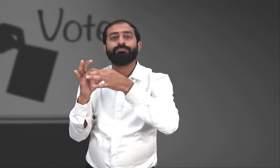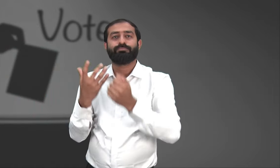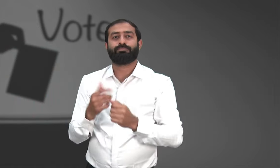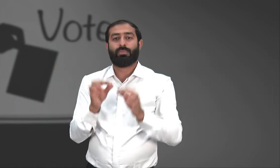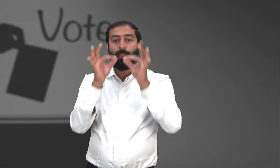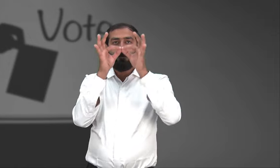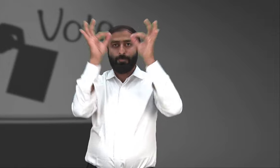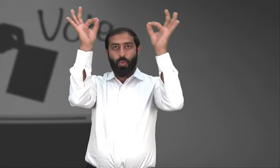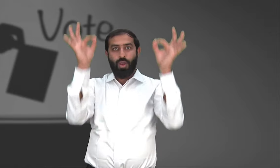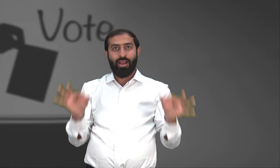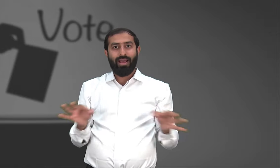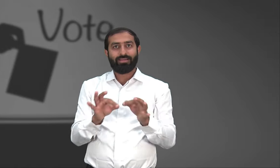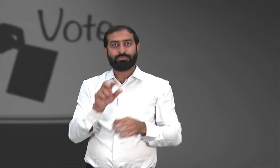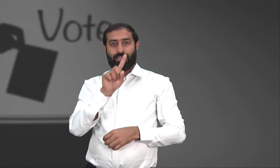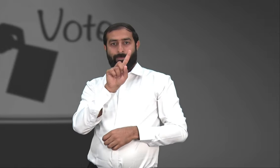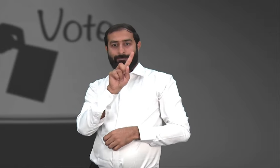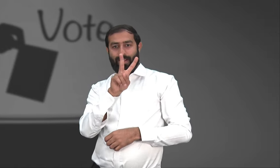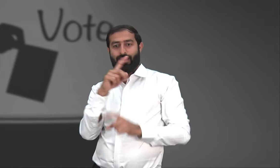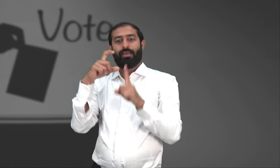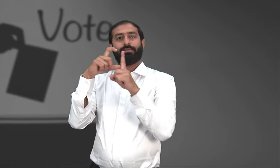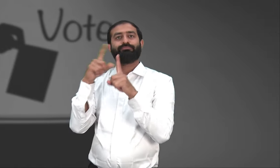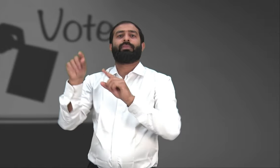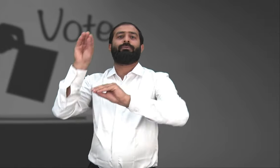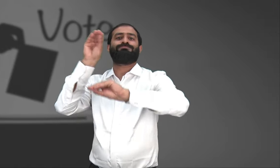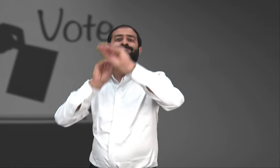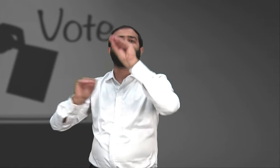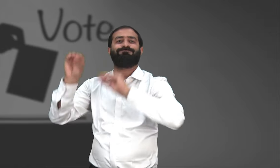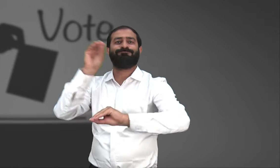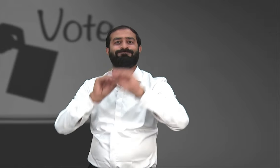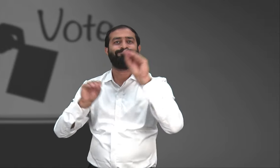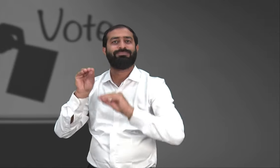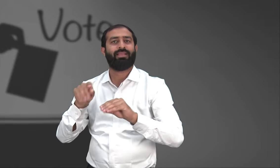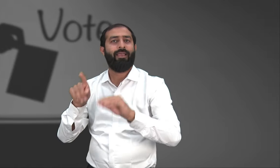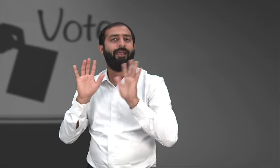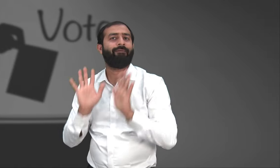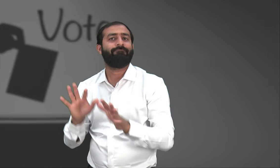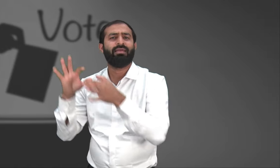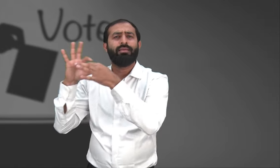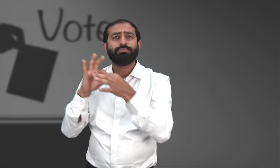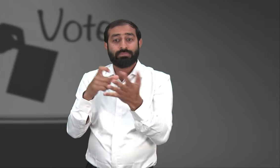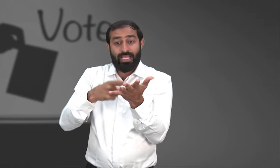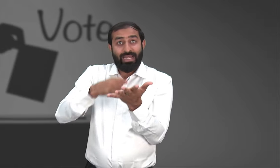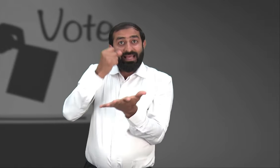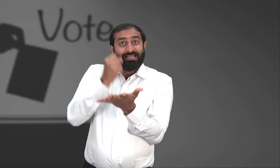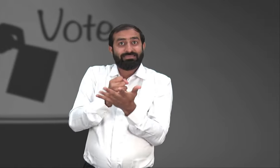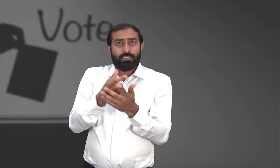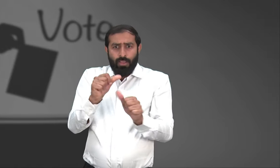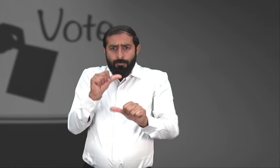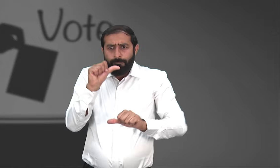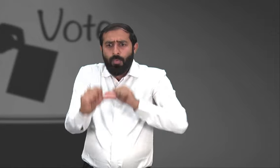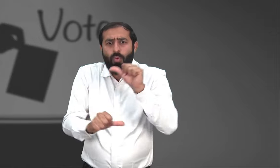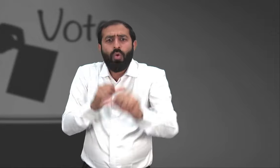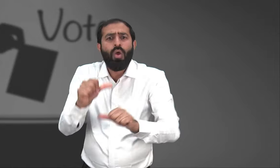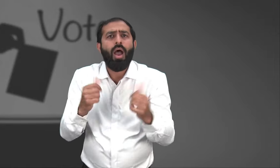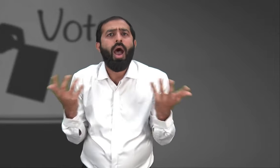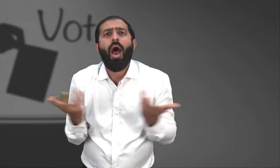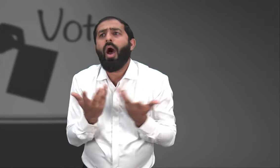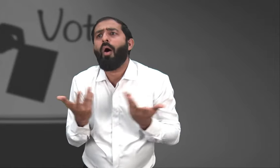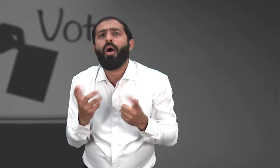है जिसके लिए 12 डी फॉर्म भरकर आवेदन किया जा सकता है घर से मतदान